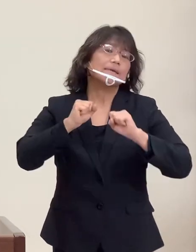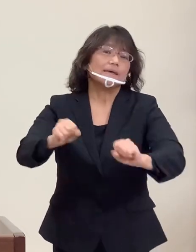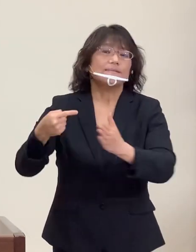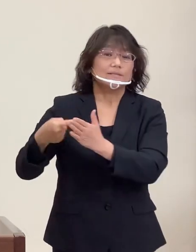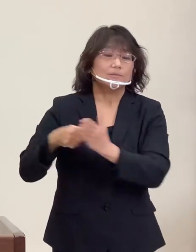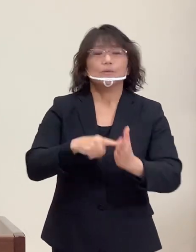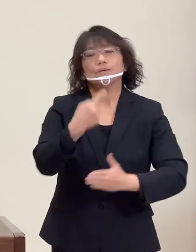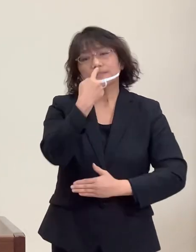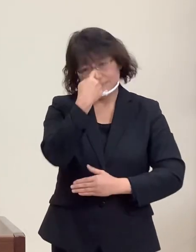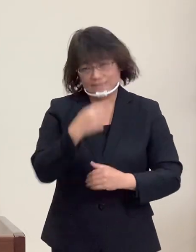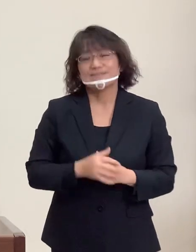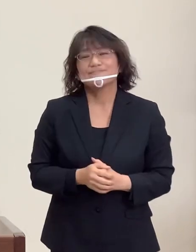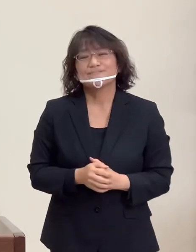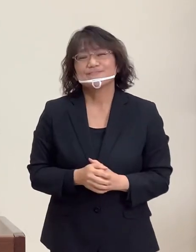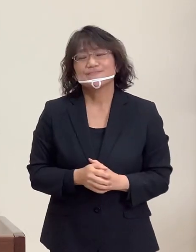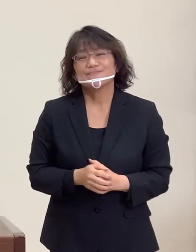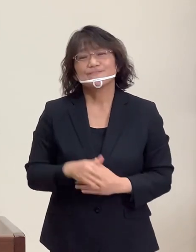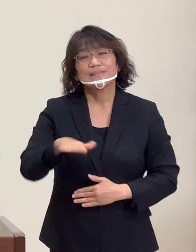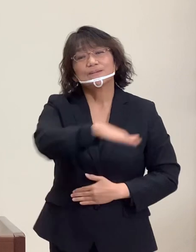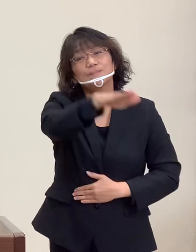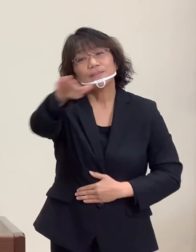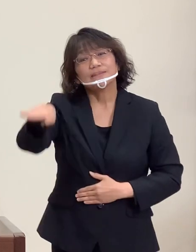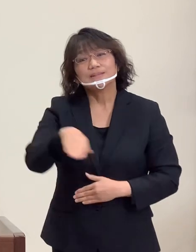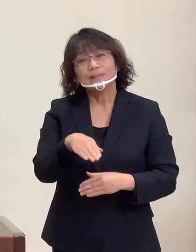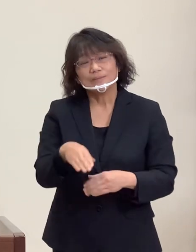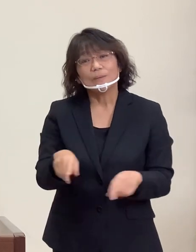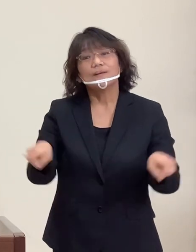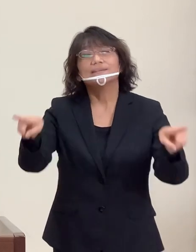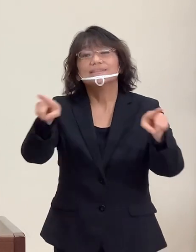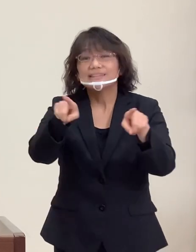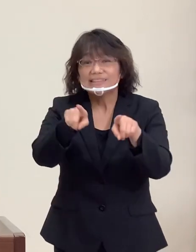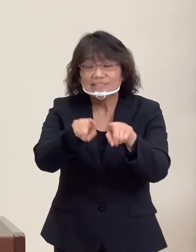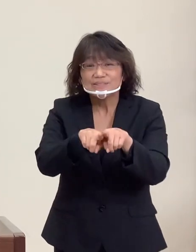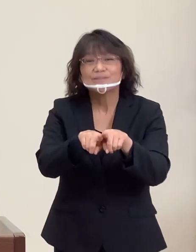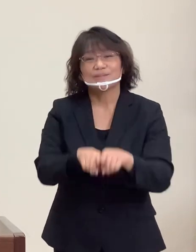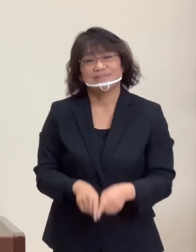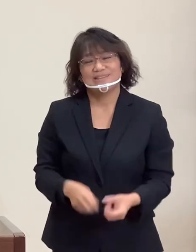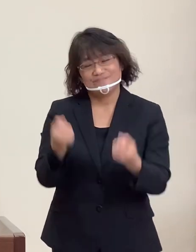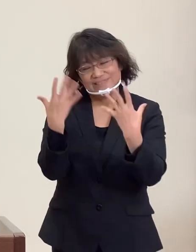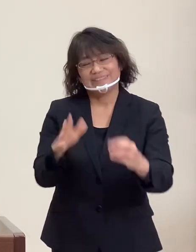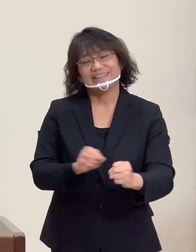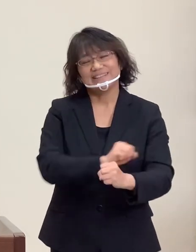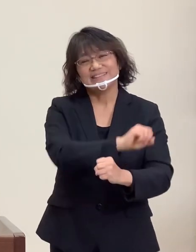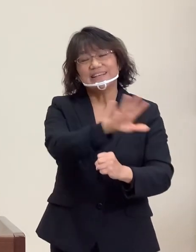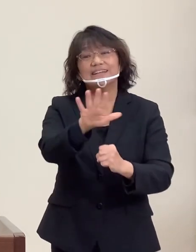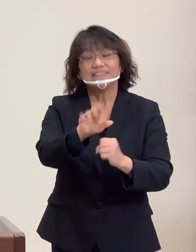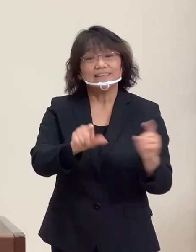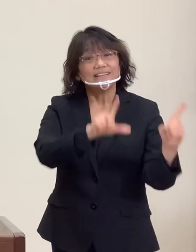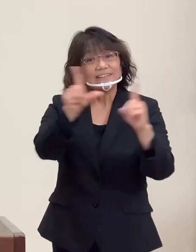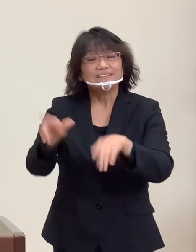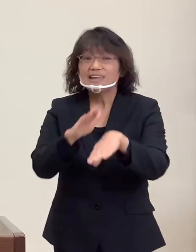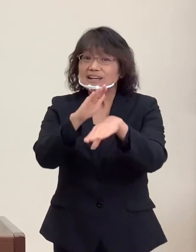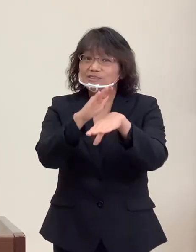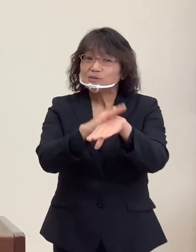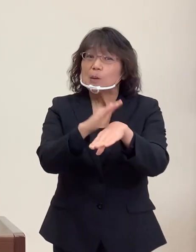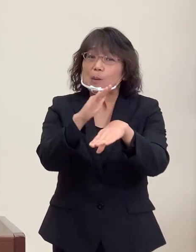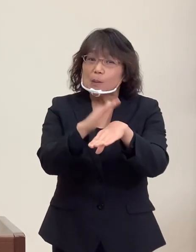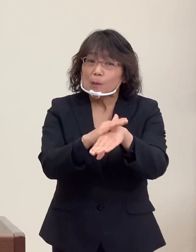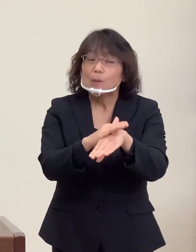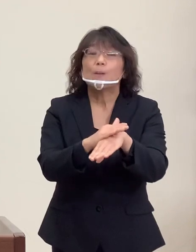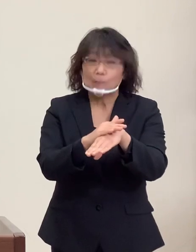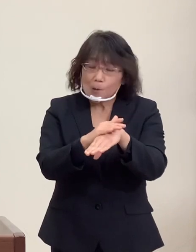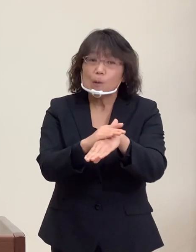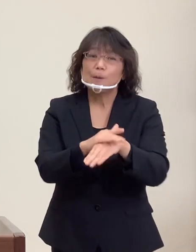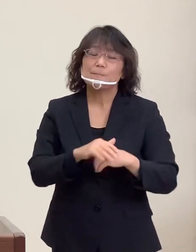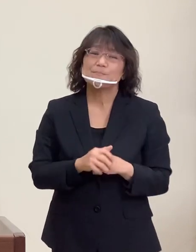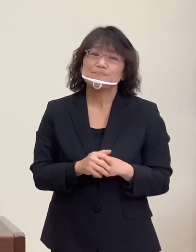努力しておりますみなさまと共にもう新しい生活様式ニューノーマルな生活様式